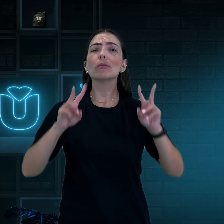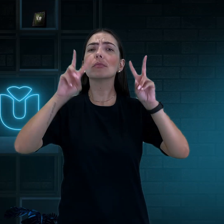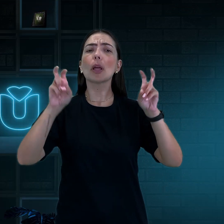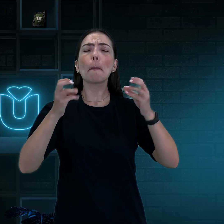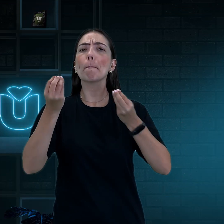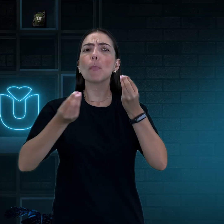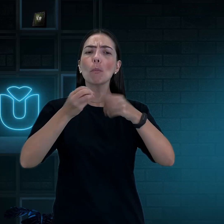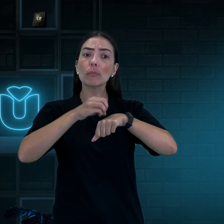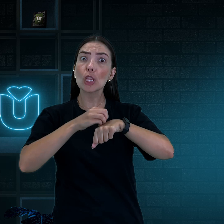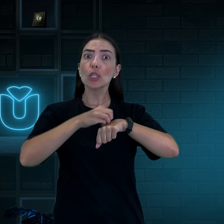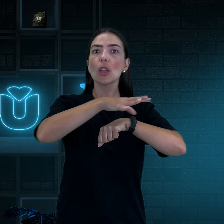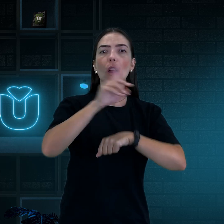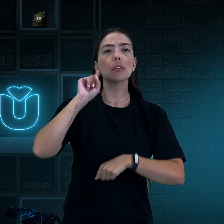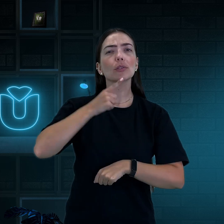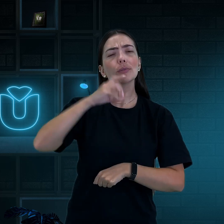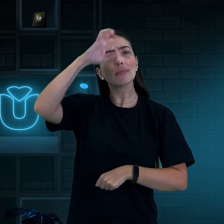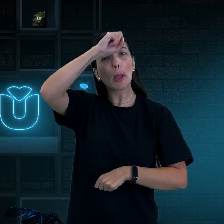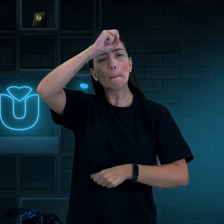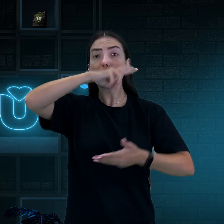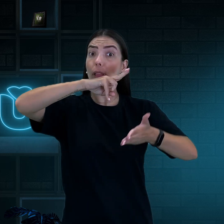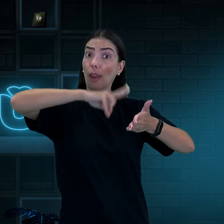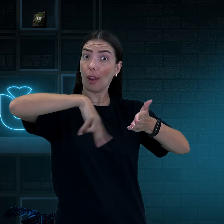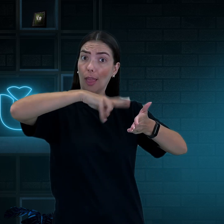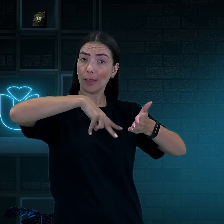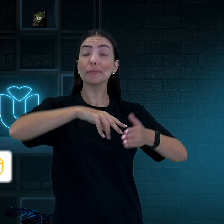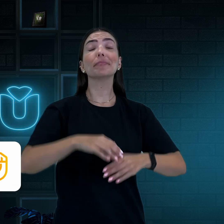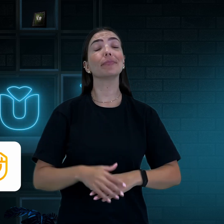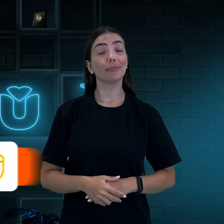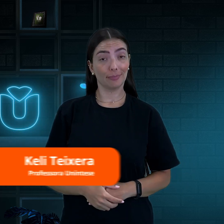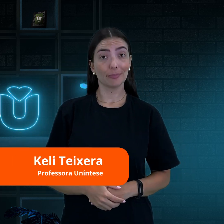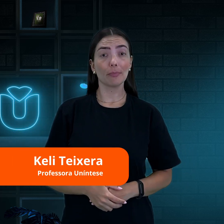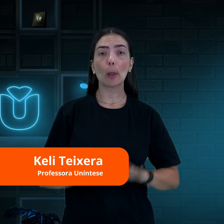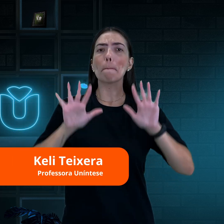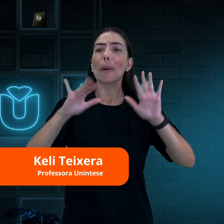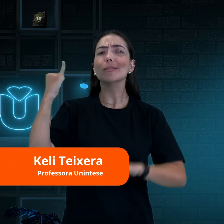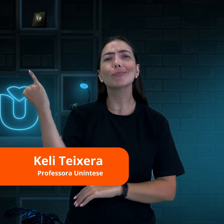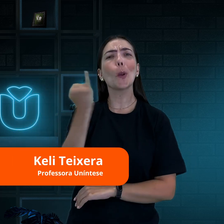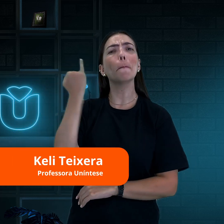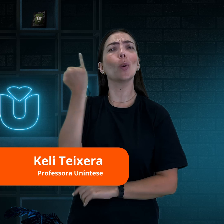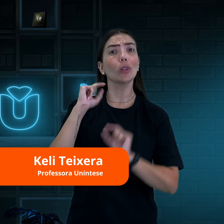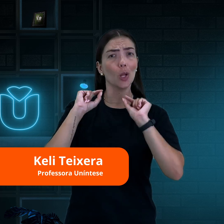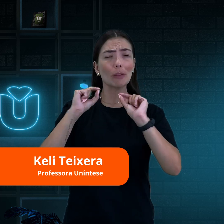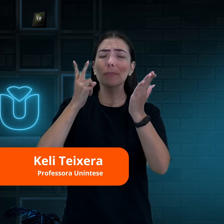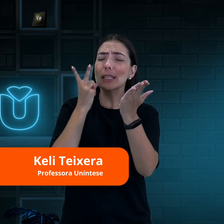Então, hoje eu vou dar dicas de como o surdo aprende a ler. Mas é